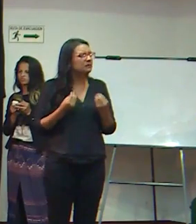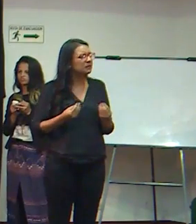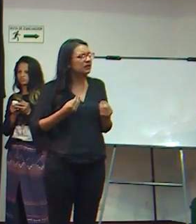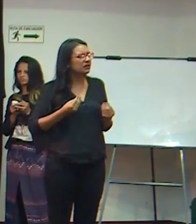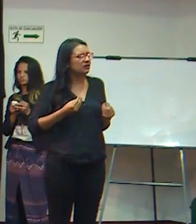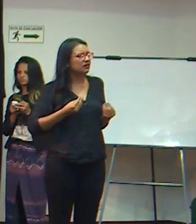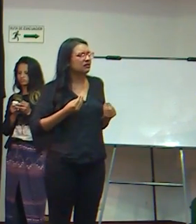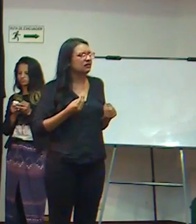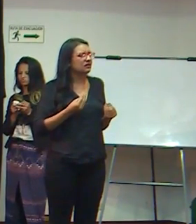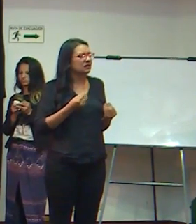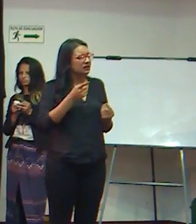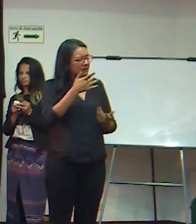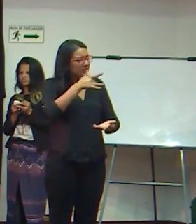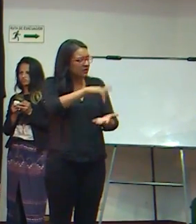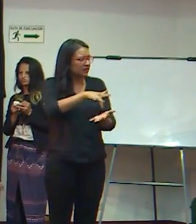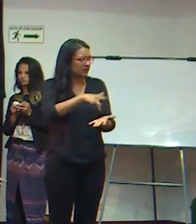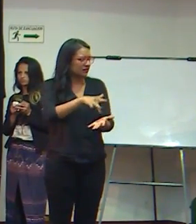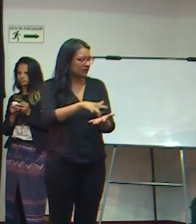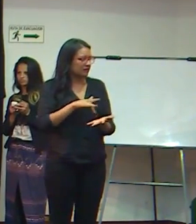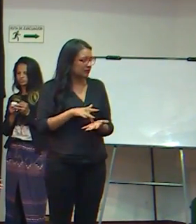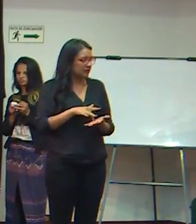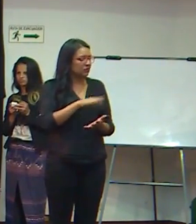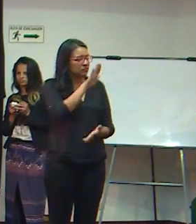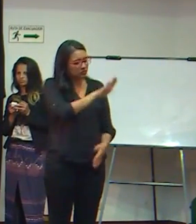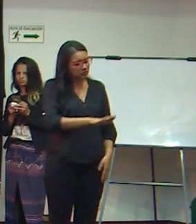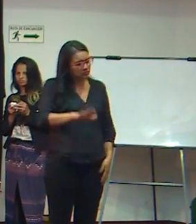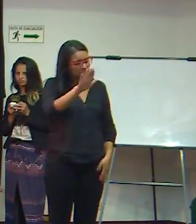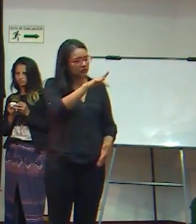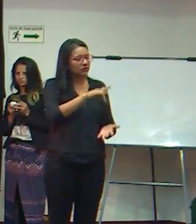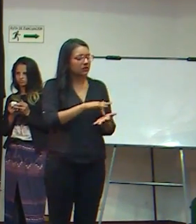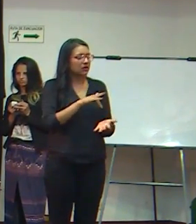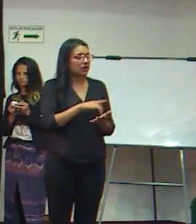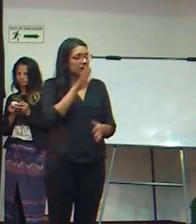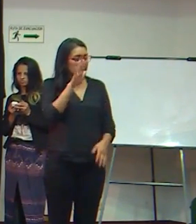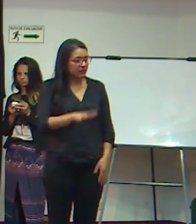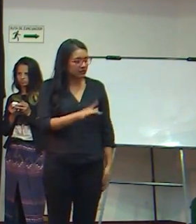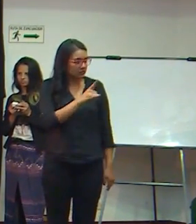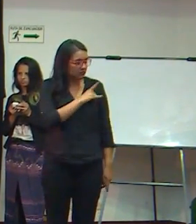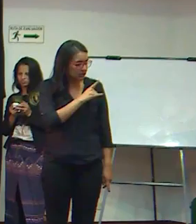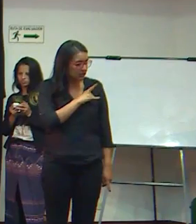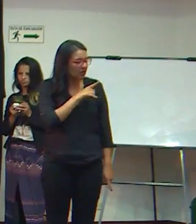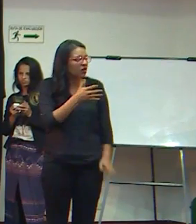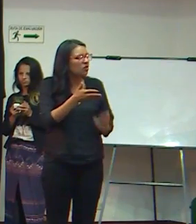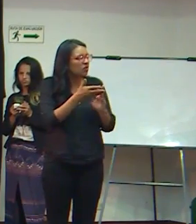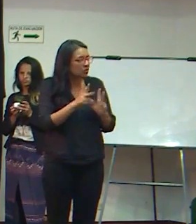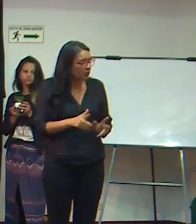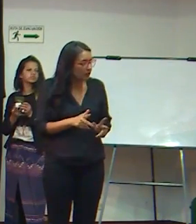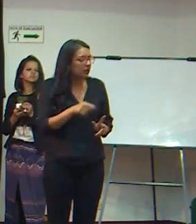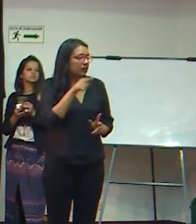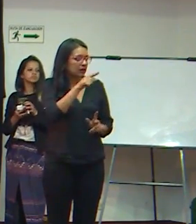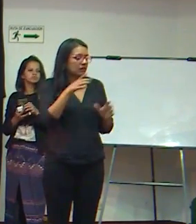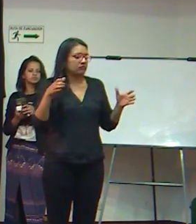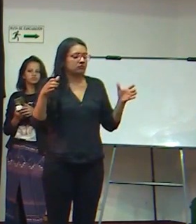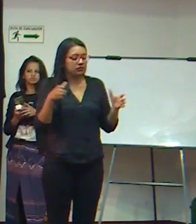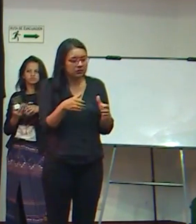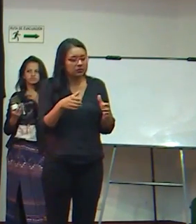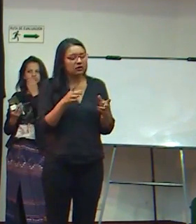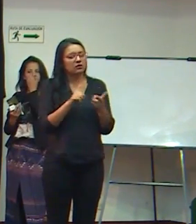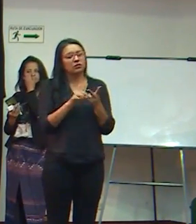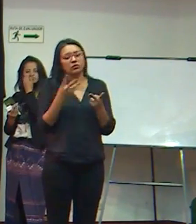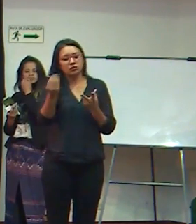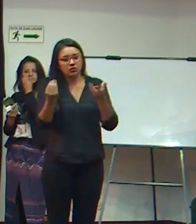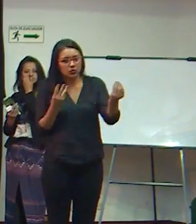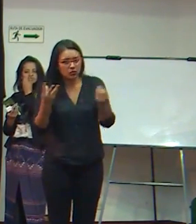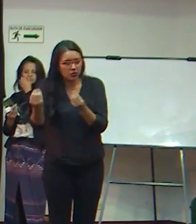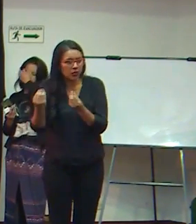para esa participación de ustedes en la universidad como estudiantes, en esos colectivos, en esos